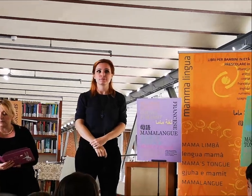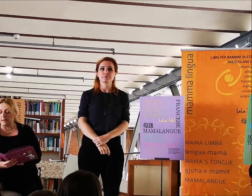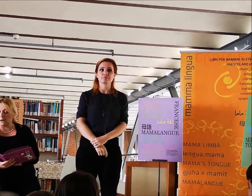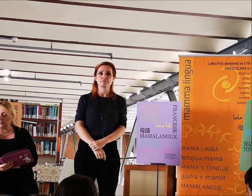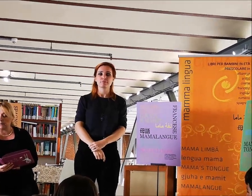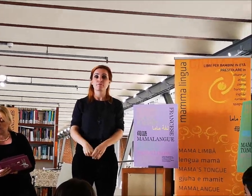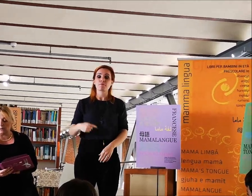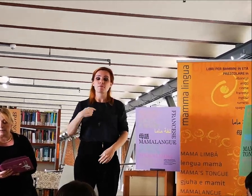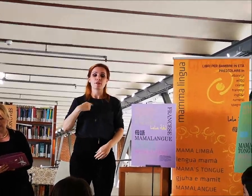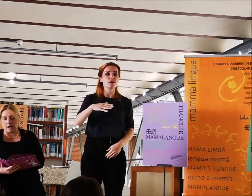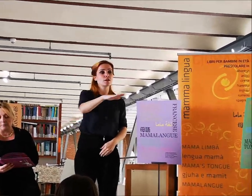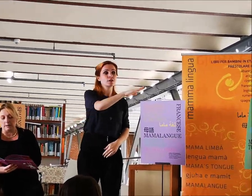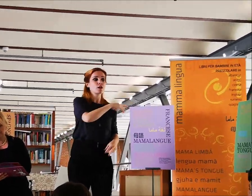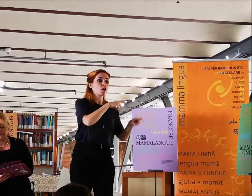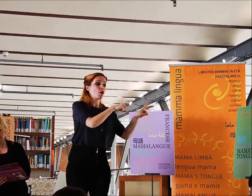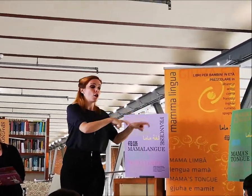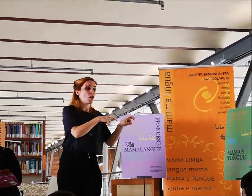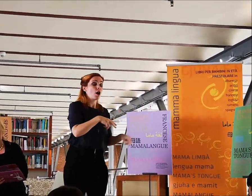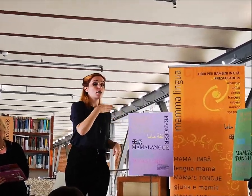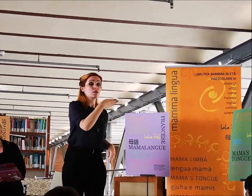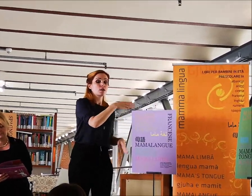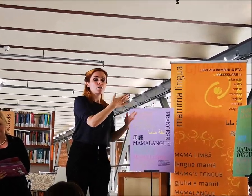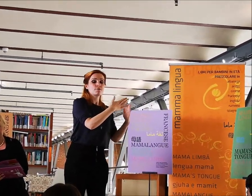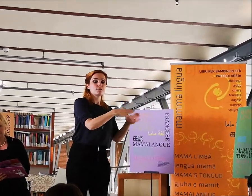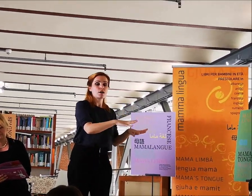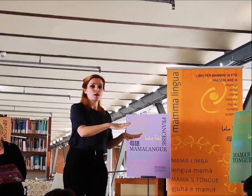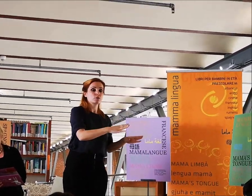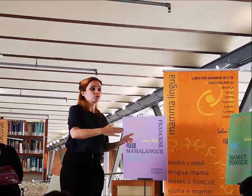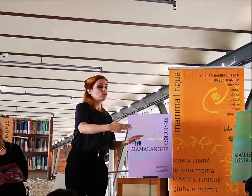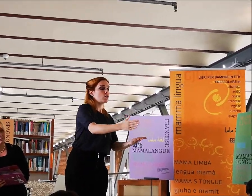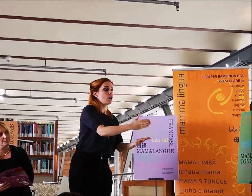Sono andato nell'orto a raccogliere i cavoli.